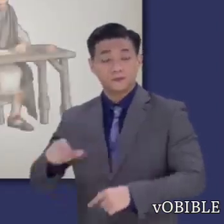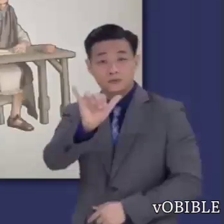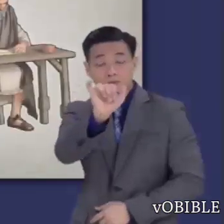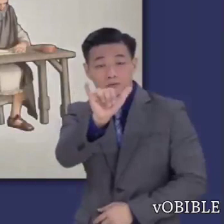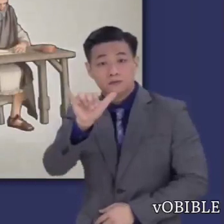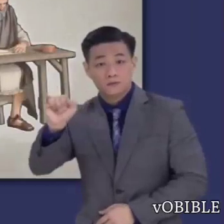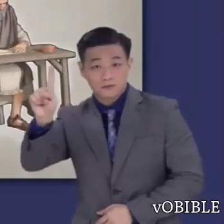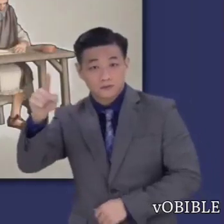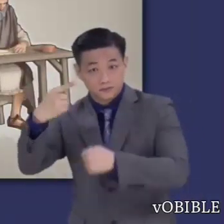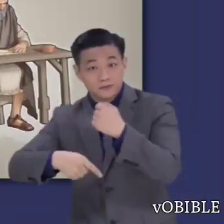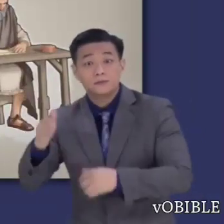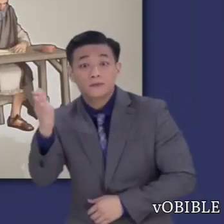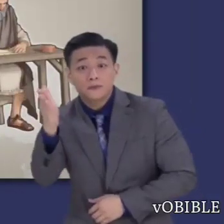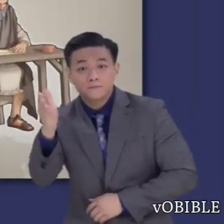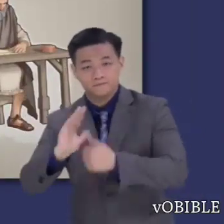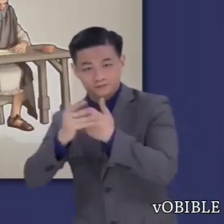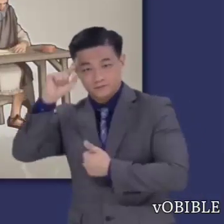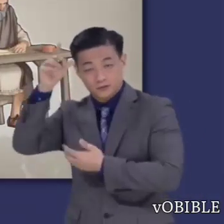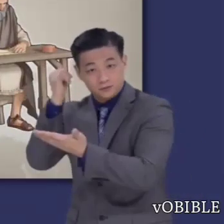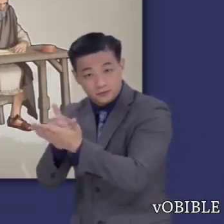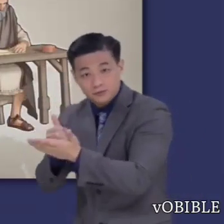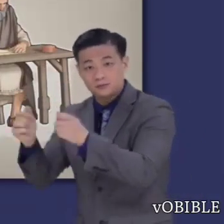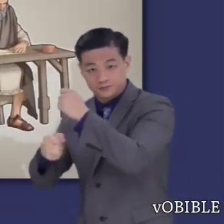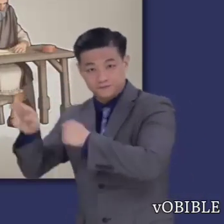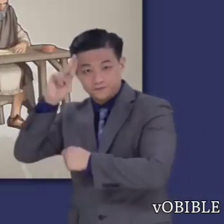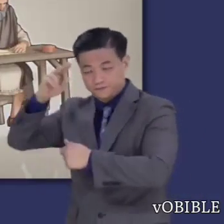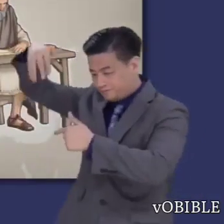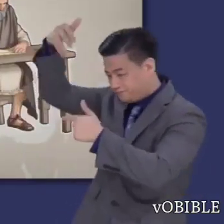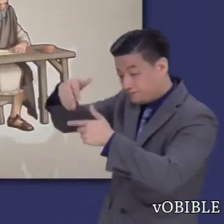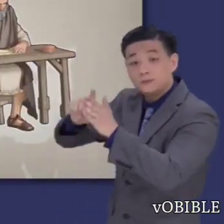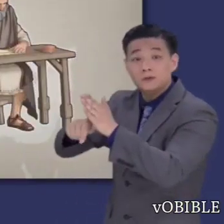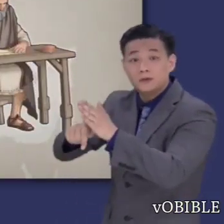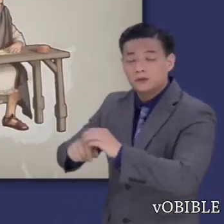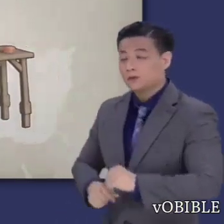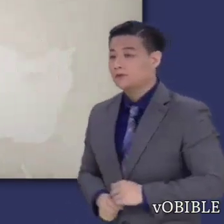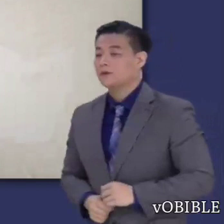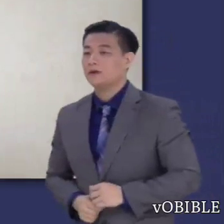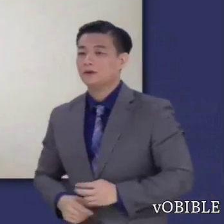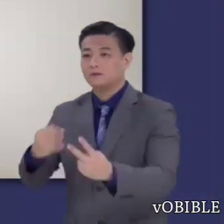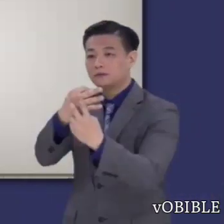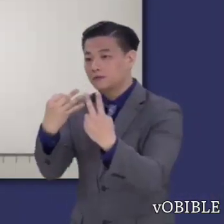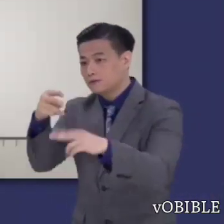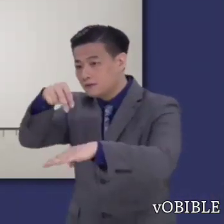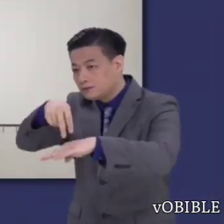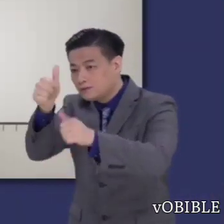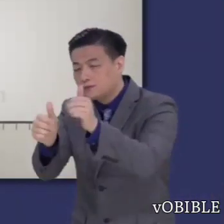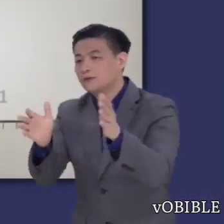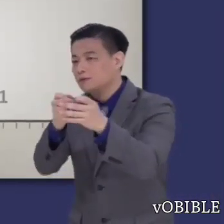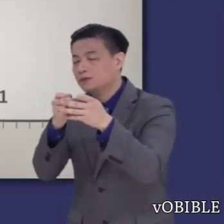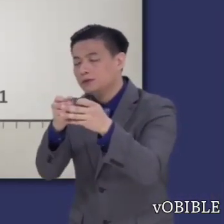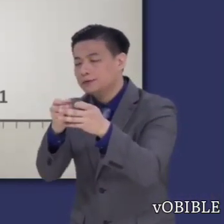使徒保罗被软禁在罗马，在这期间，他写下腓立比书。这